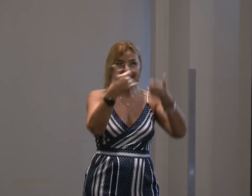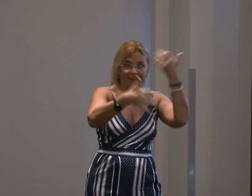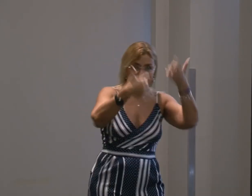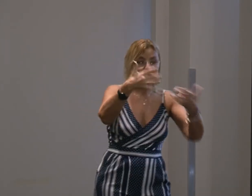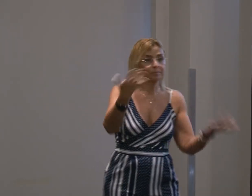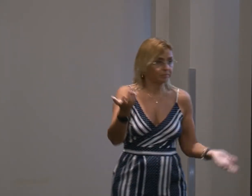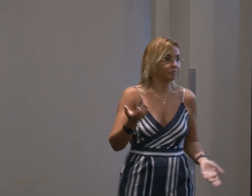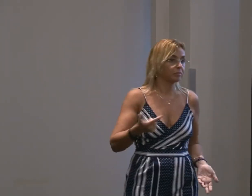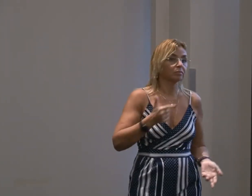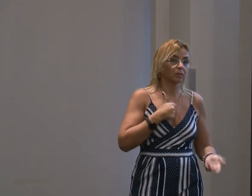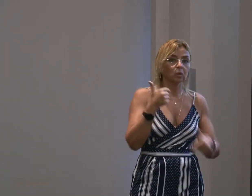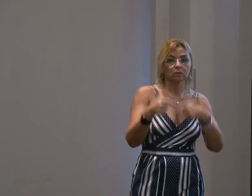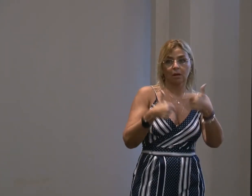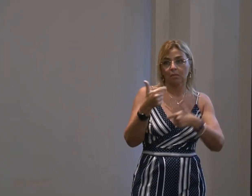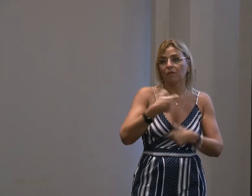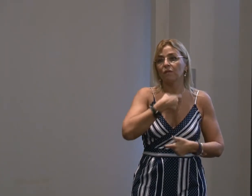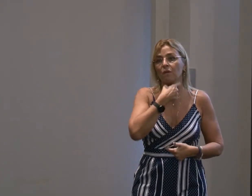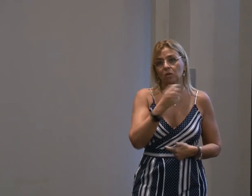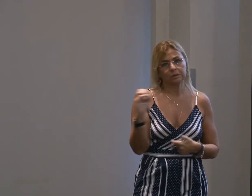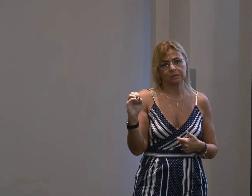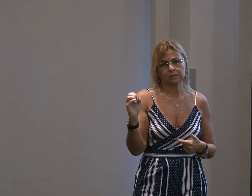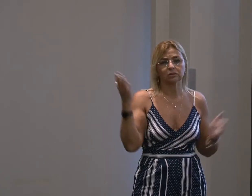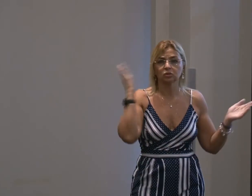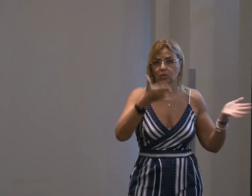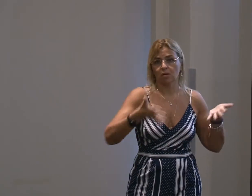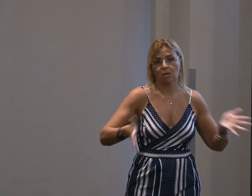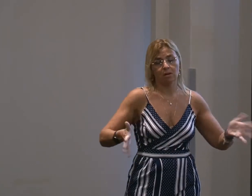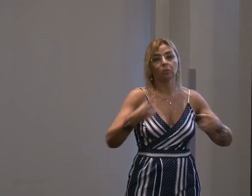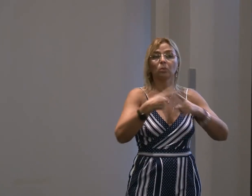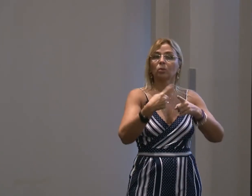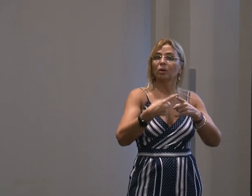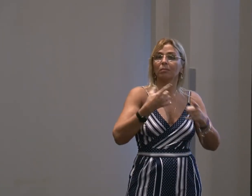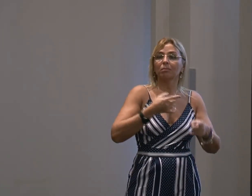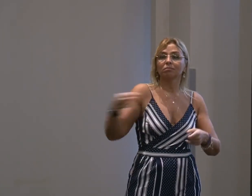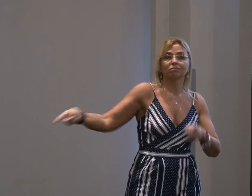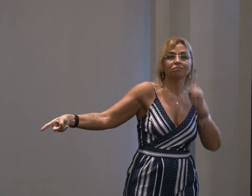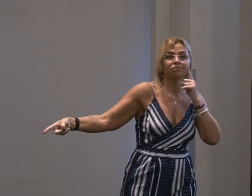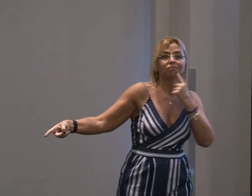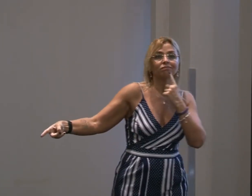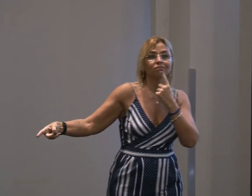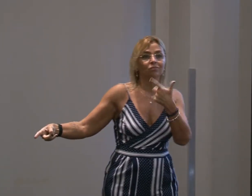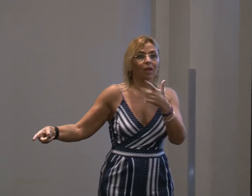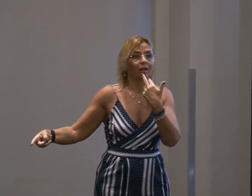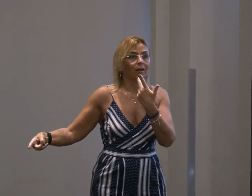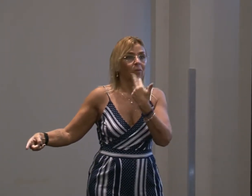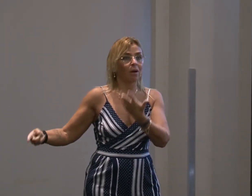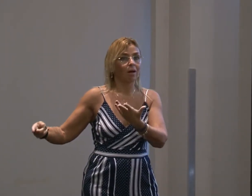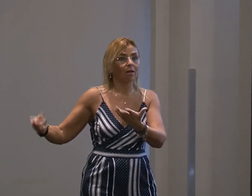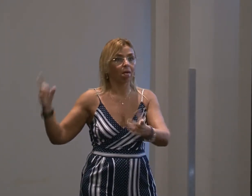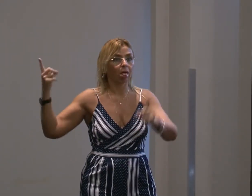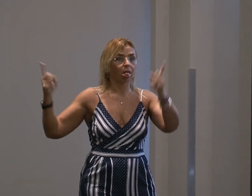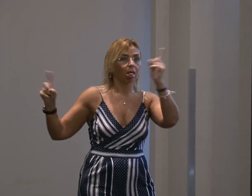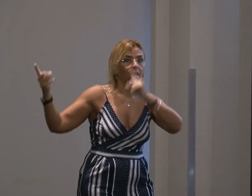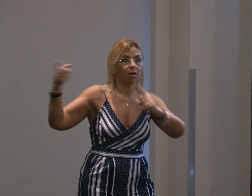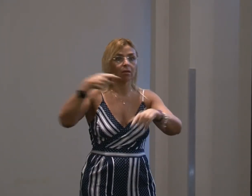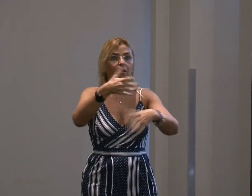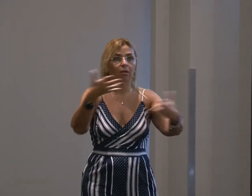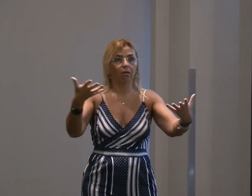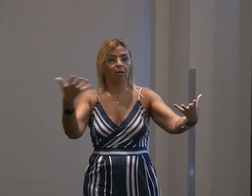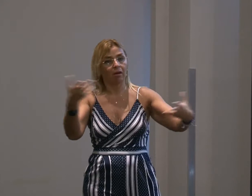Geralmente eu recebo mensagem dos alunos perguntando como é que eu falo tal coisa em língua de sinais para poder se comunicar com os pacientes surdos que ali estão presentes, né? Mas o que fazer